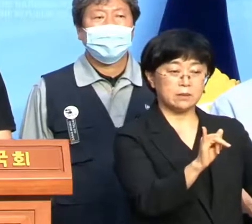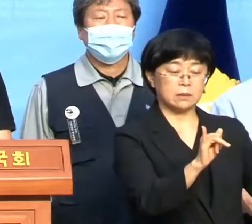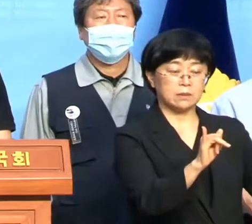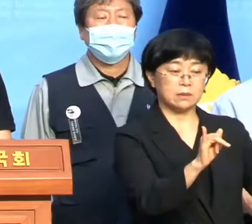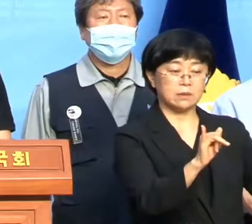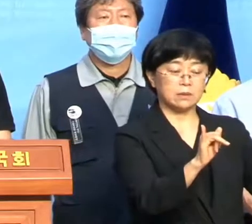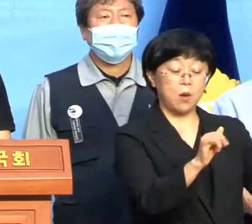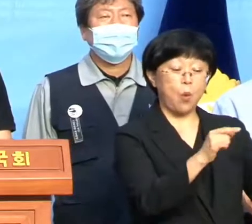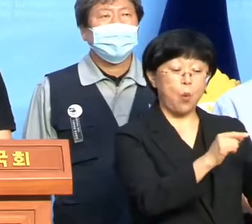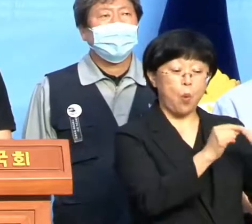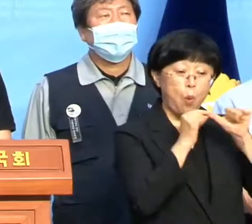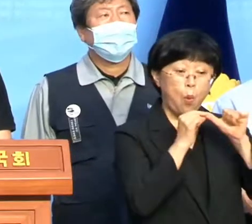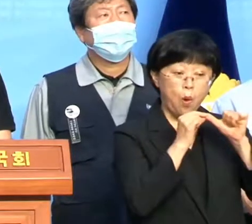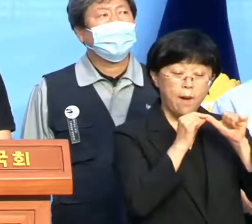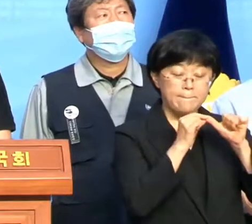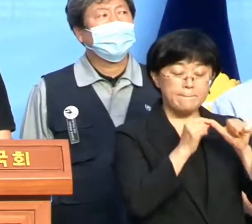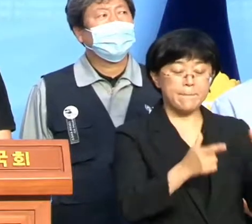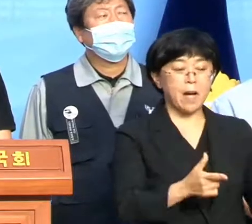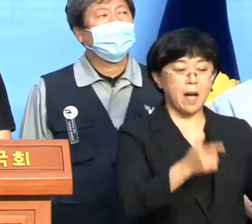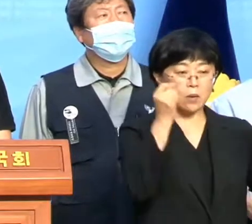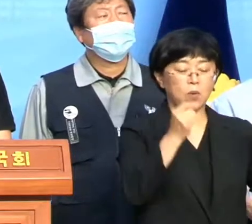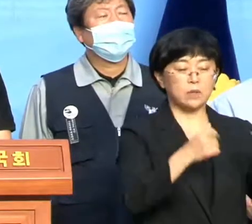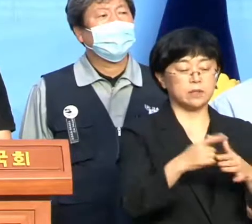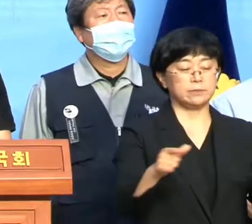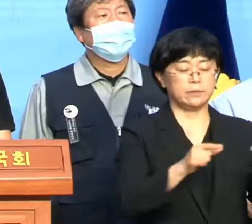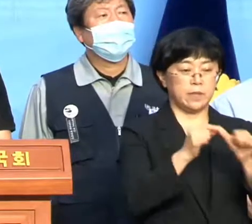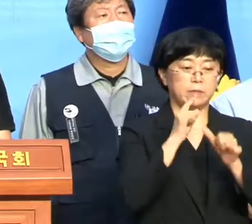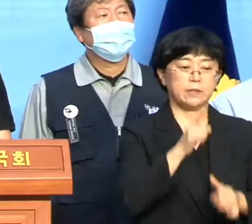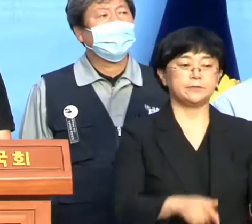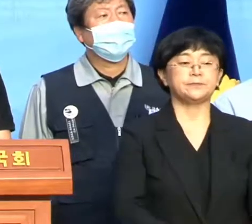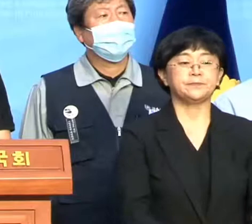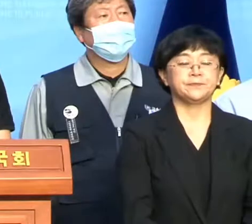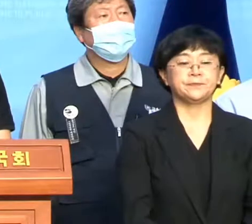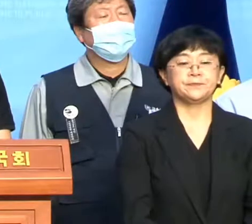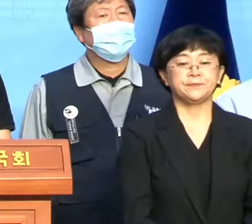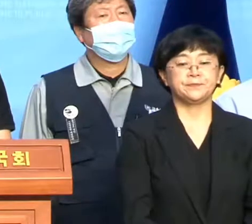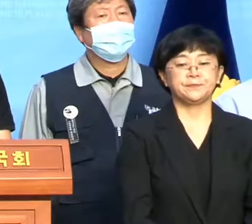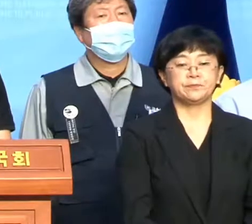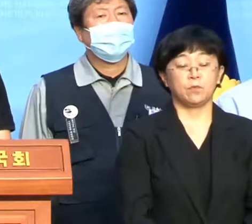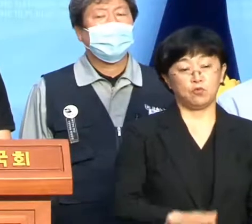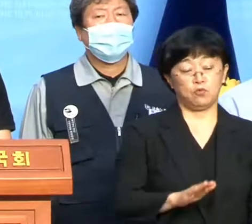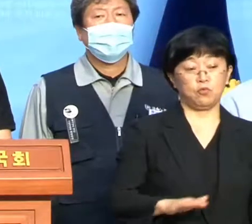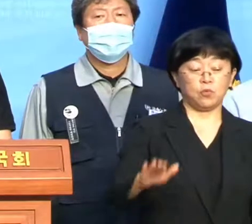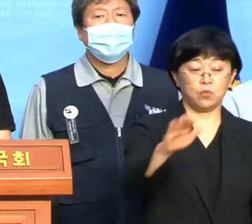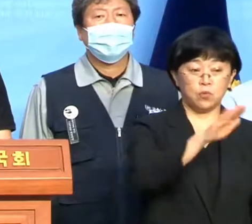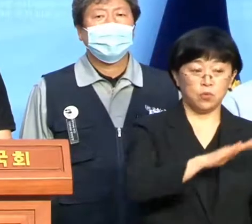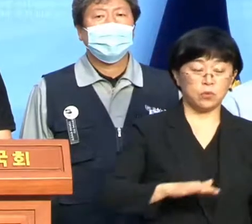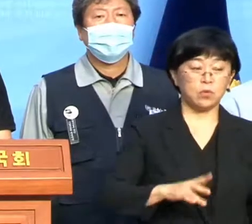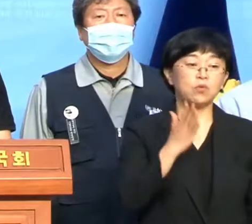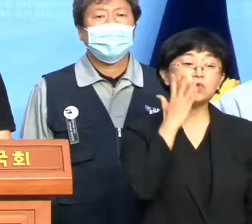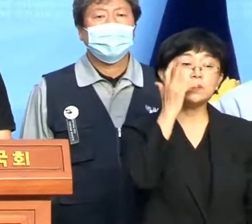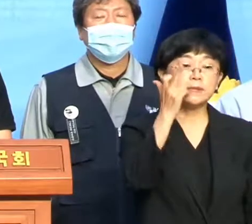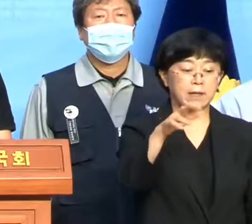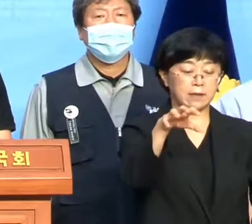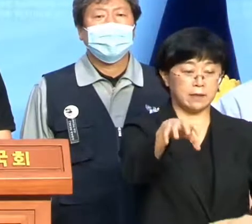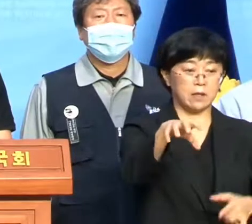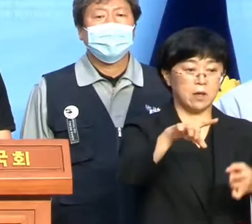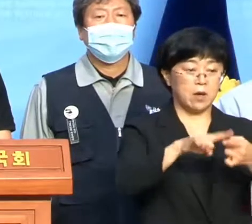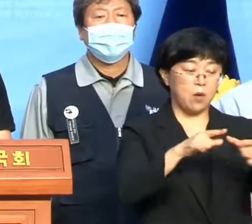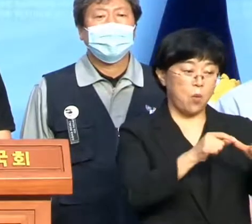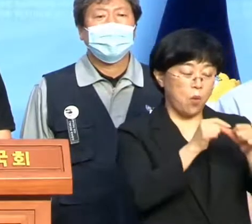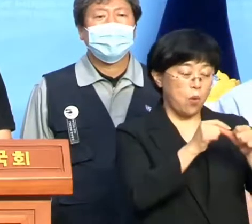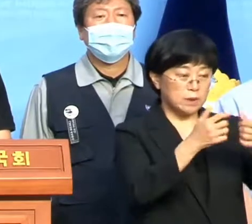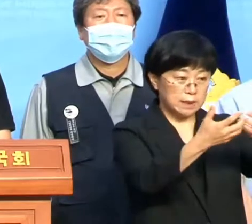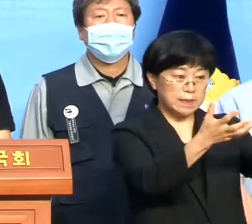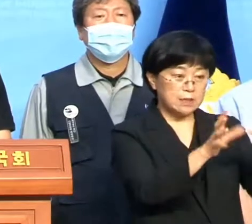노동자들의 고용을 즉각 승계 하라 우리는 울산 구영 노동 직